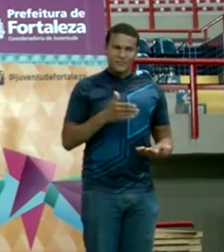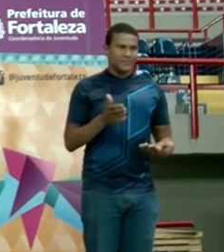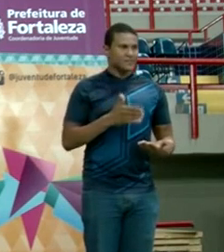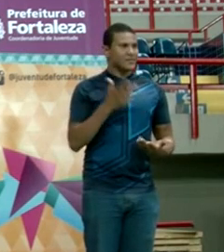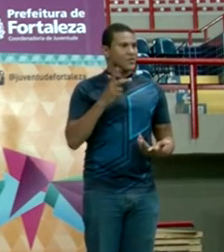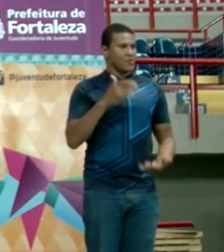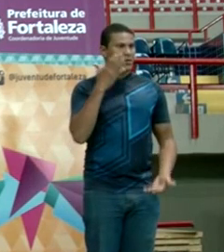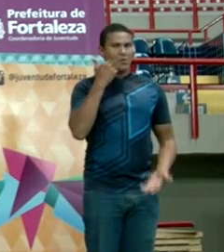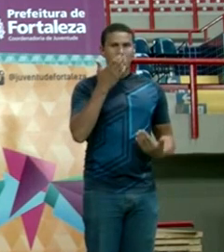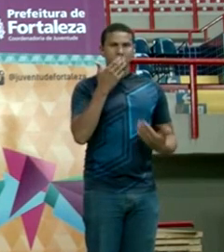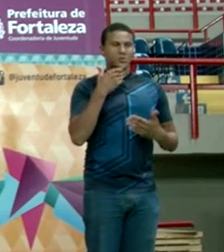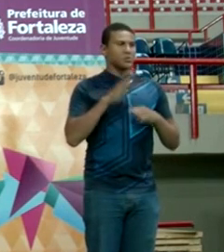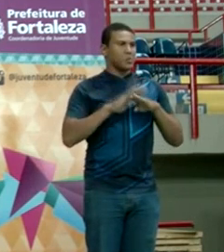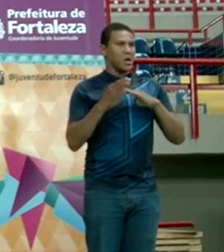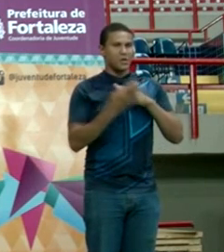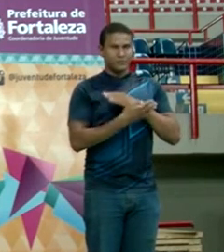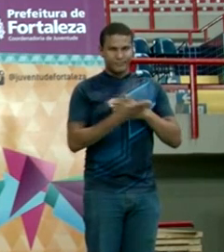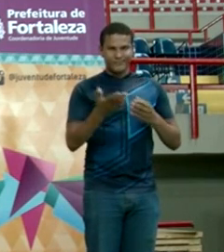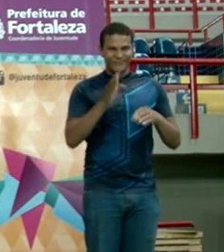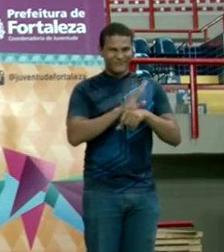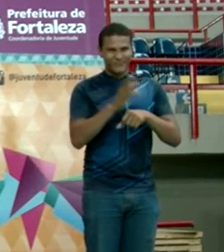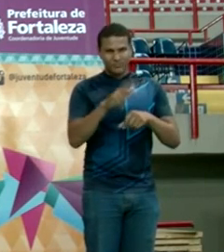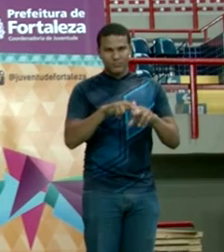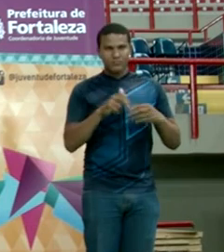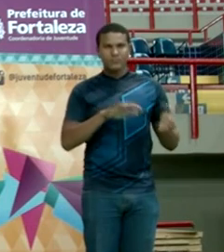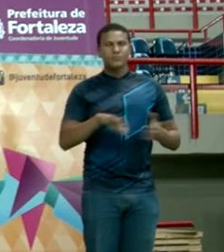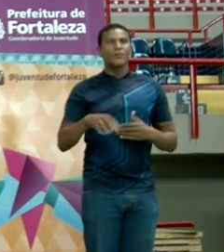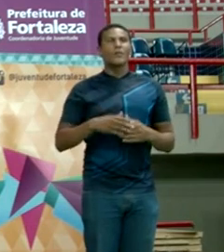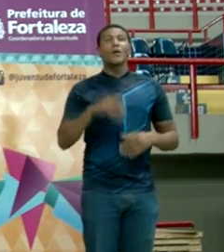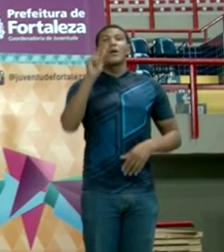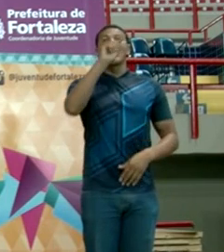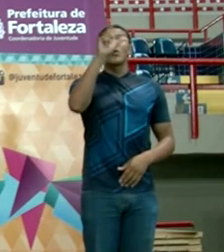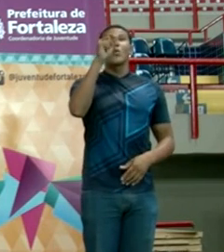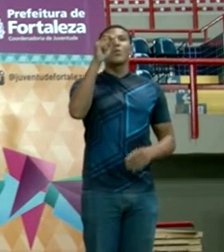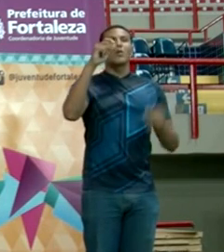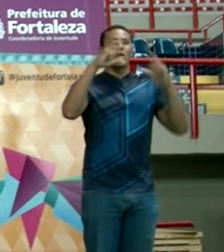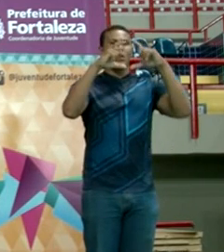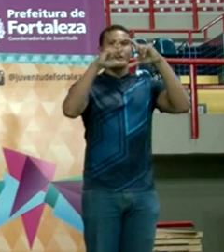não. Quando foi que eles descobriram que a lua era redonda?